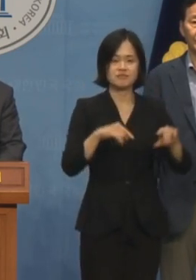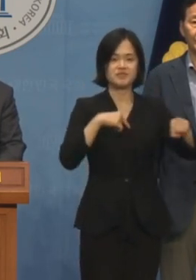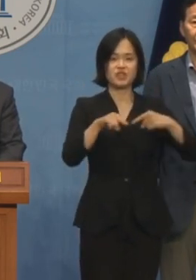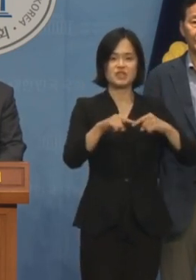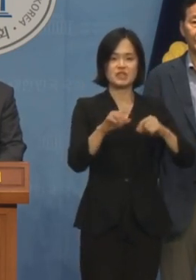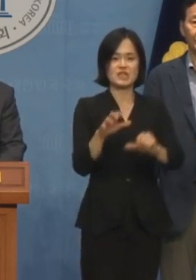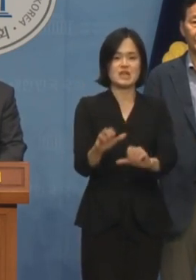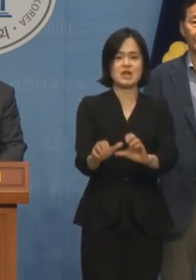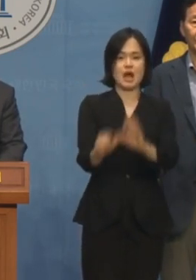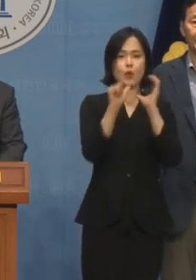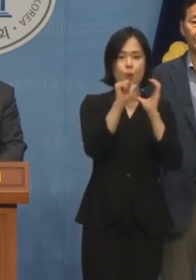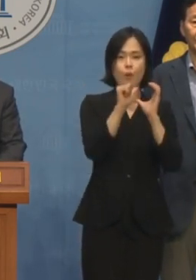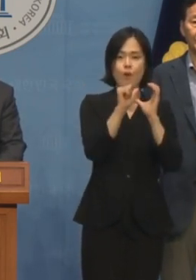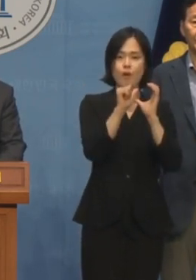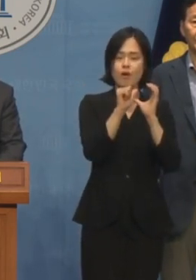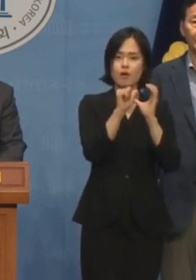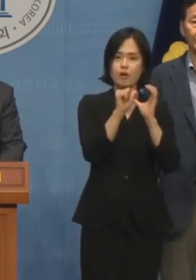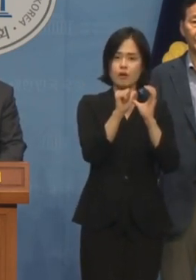달성하기 위함이지